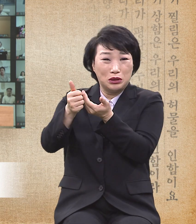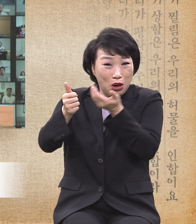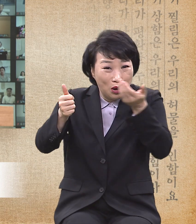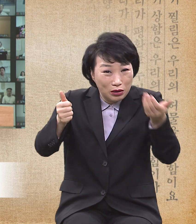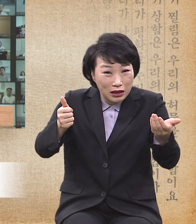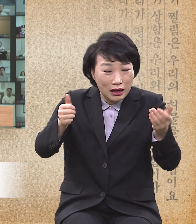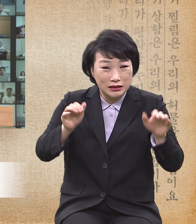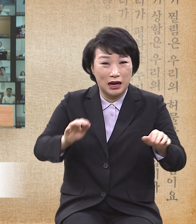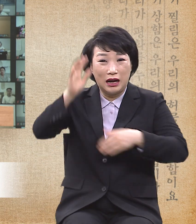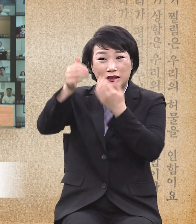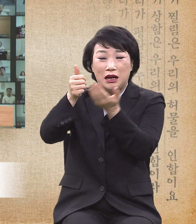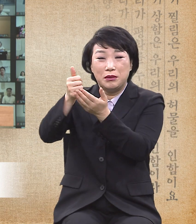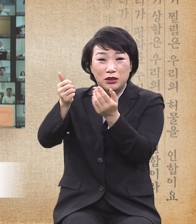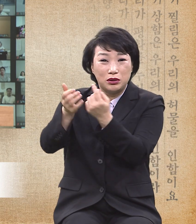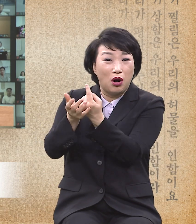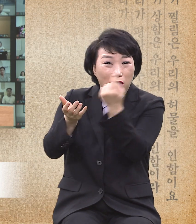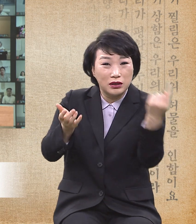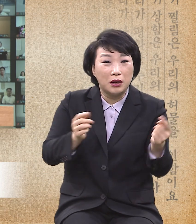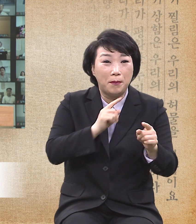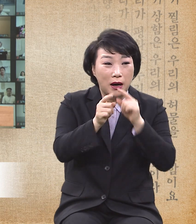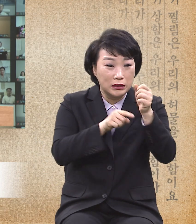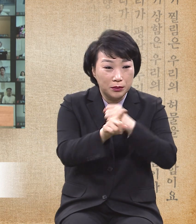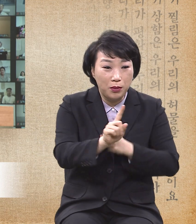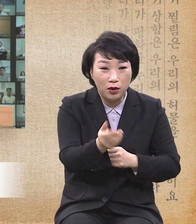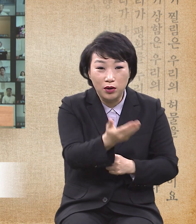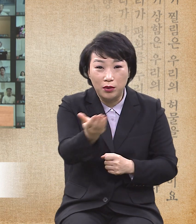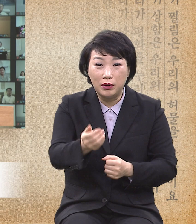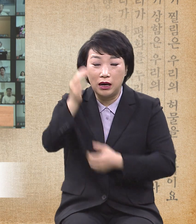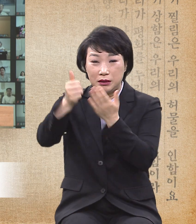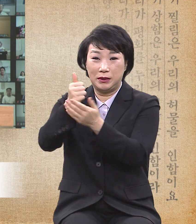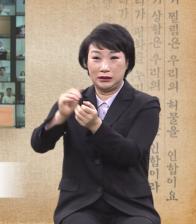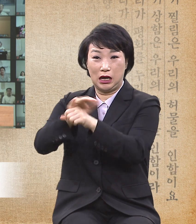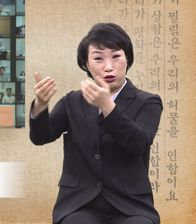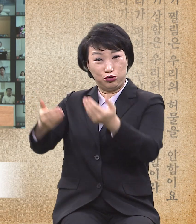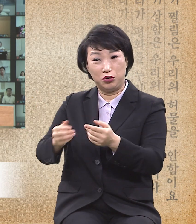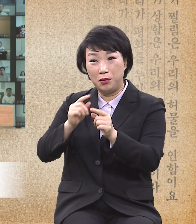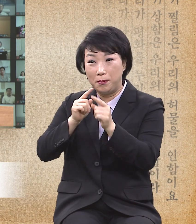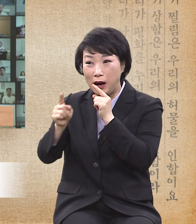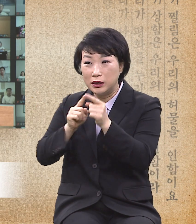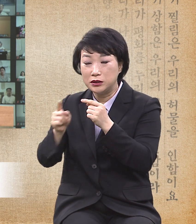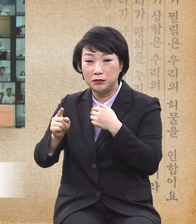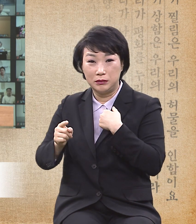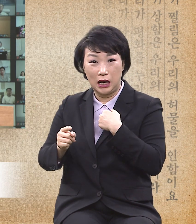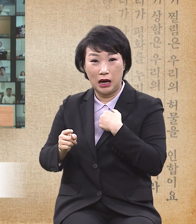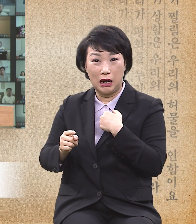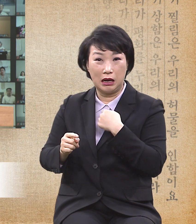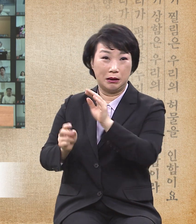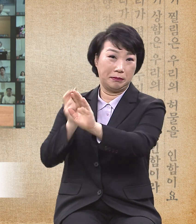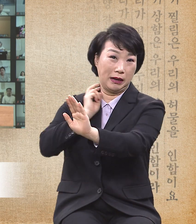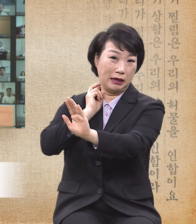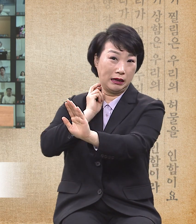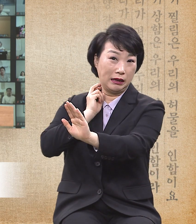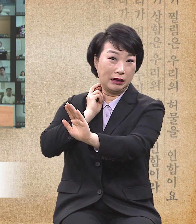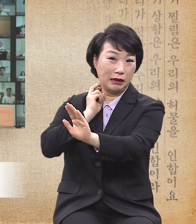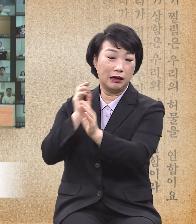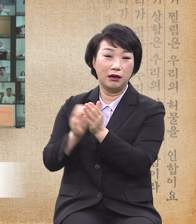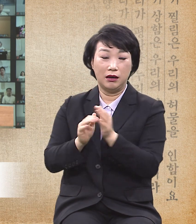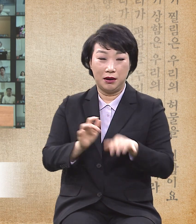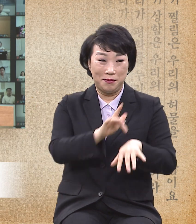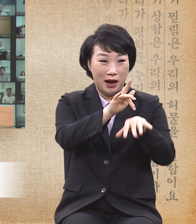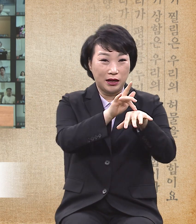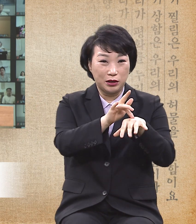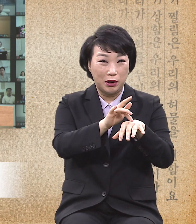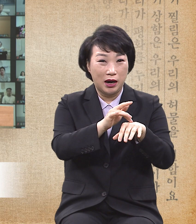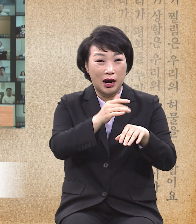떠나서, 하나님을 떠났단 말은 하나님의 사랑으로 주신 말씀을 배신하고